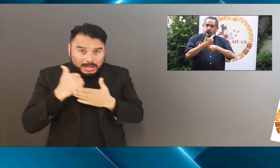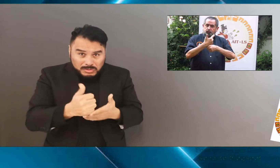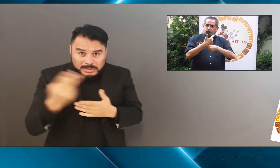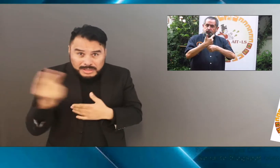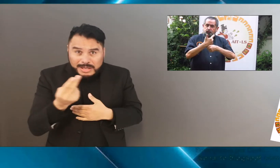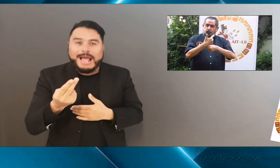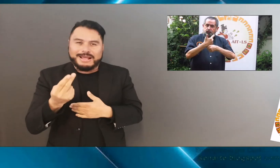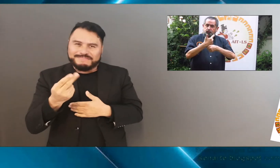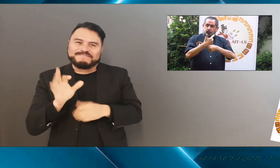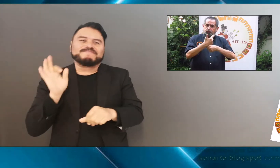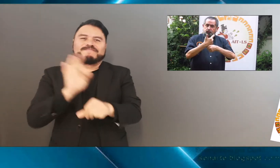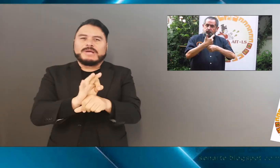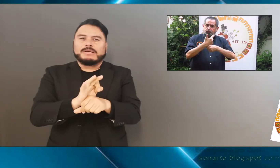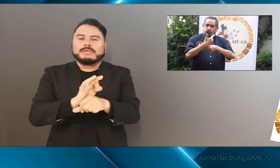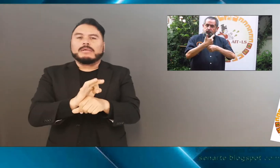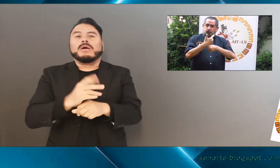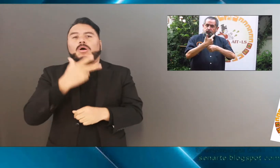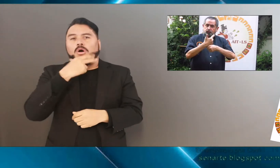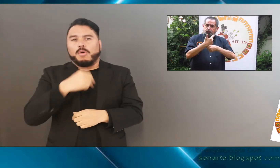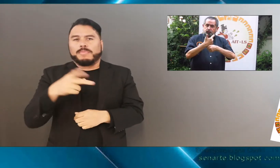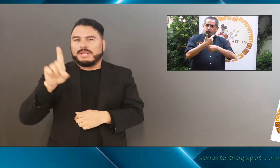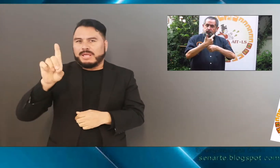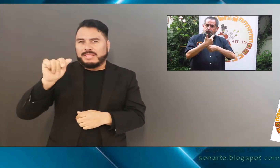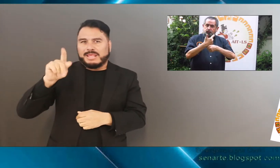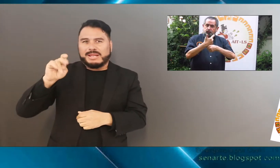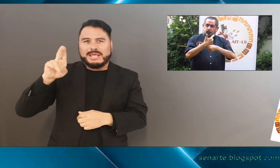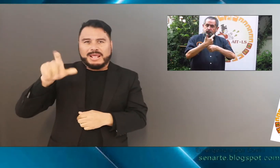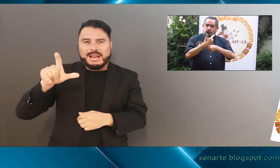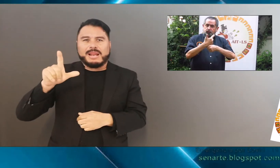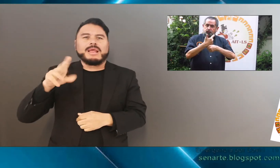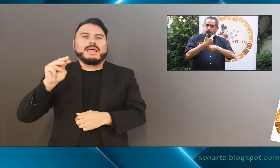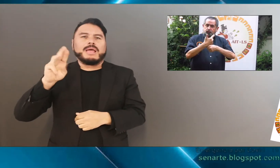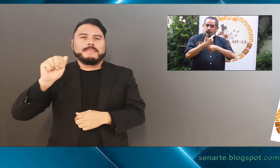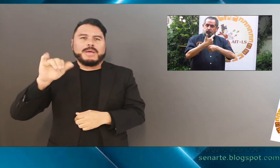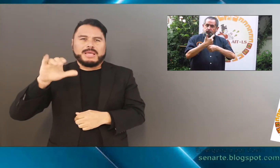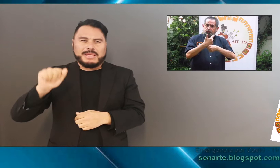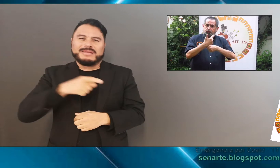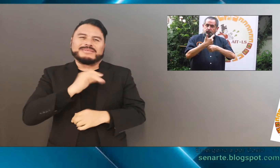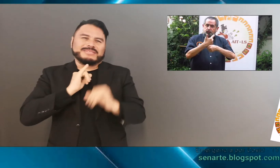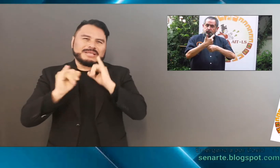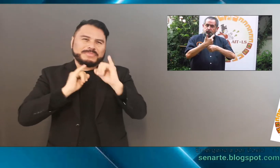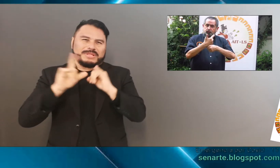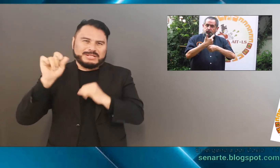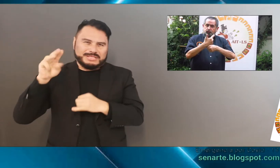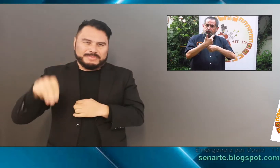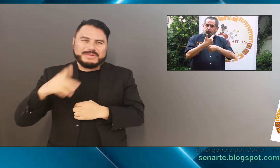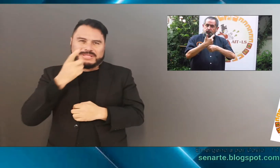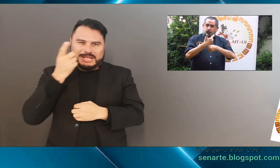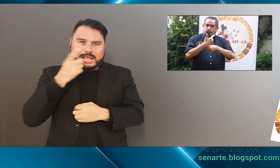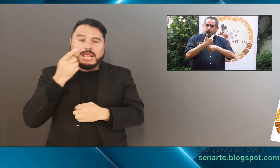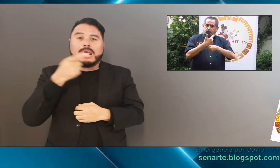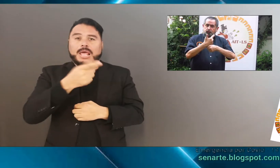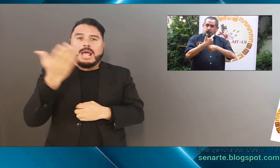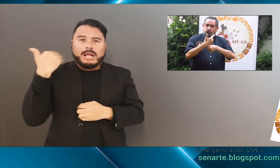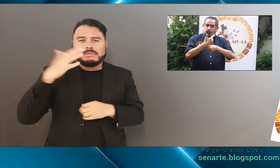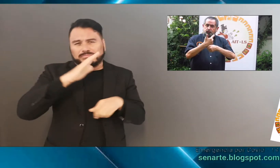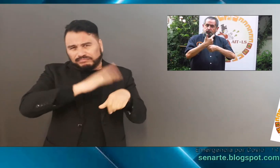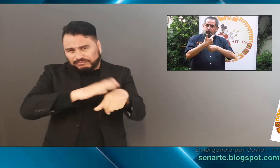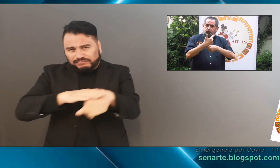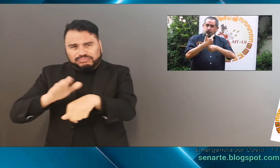personas sordas que lo requieran. Daniel Maya, quien es intérprete de lengua de señas, hizo una convocatoria a nivel nacional para